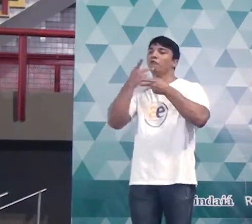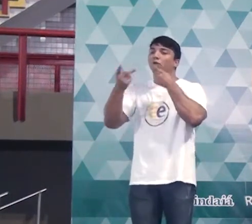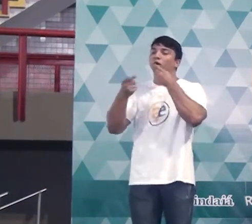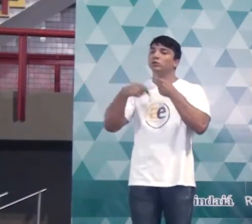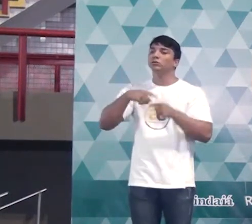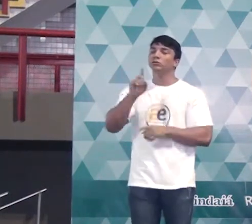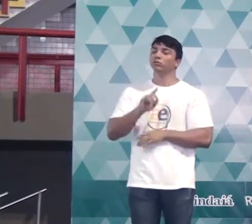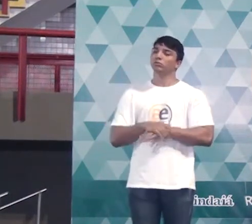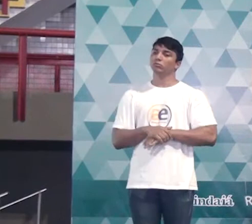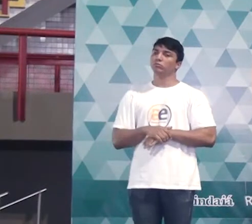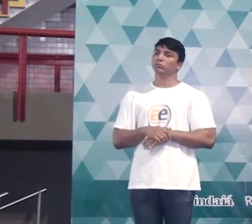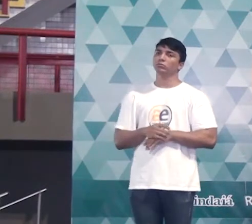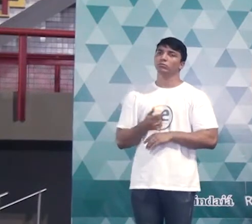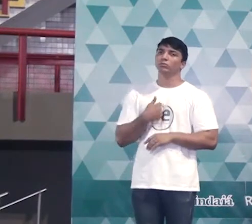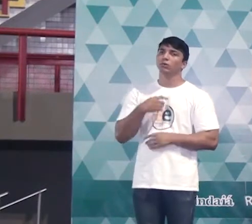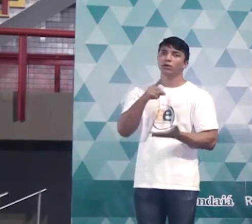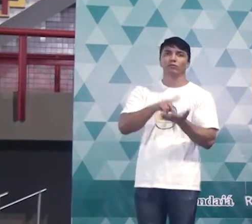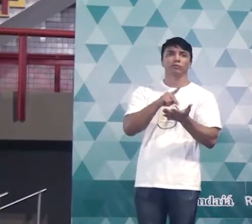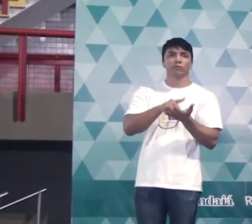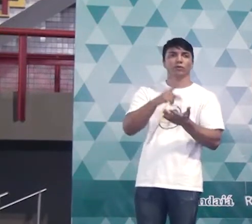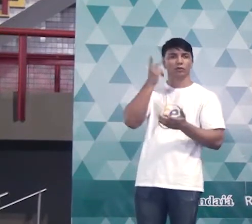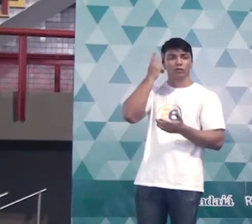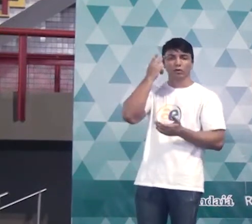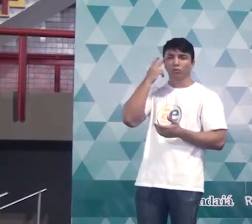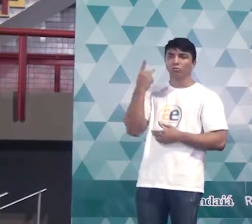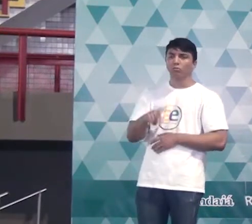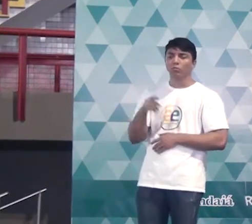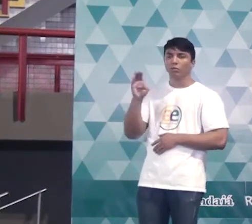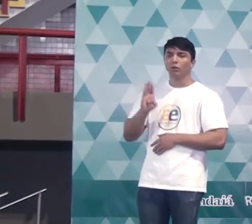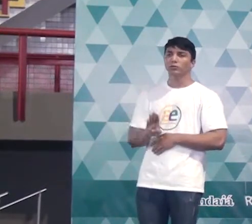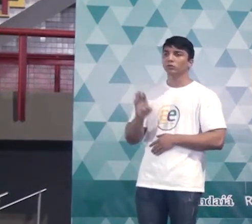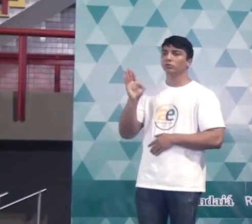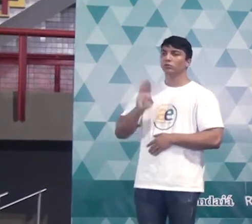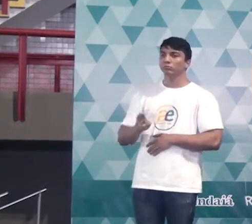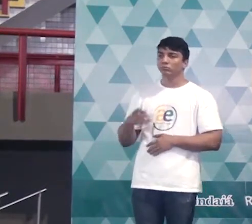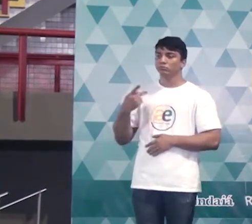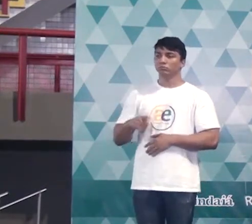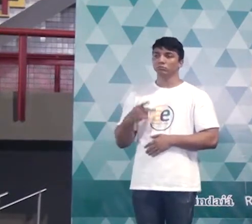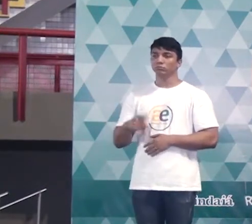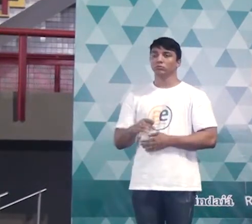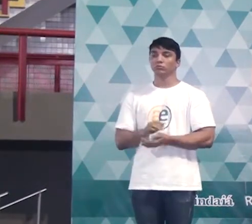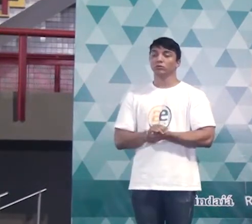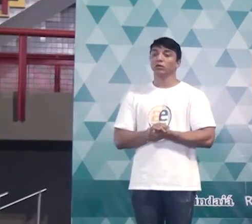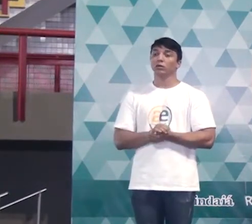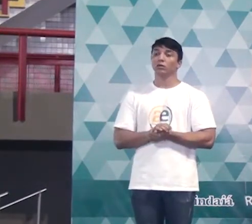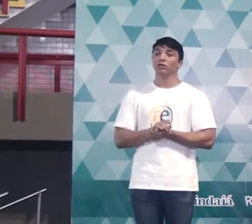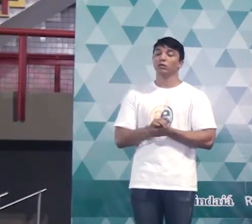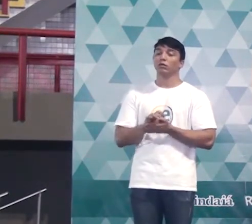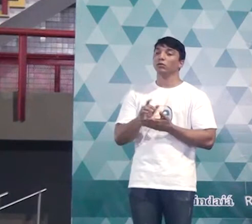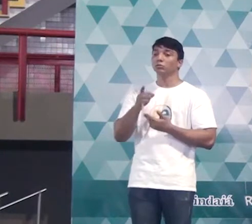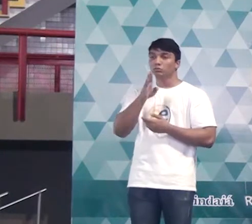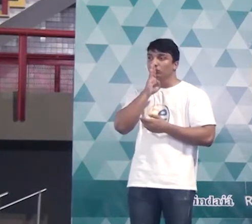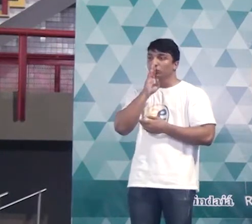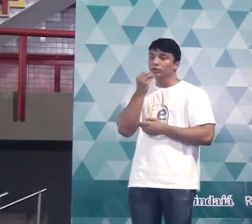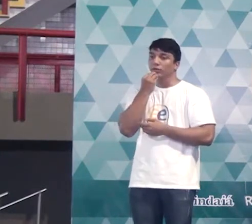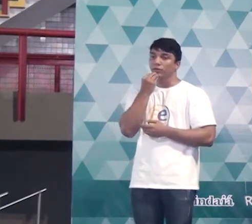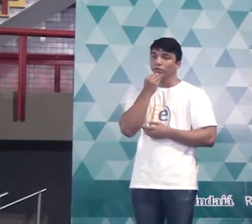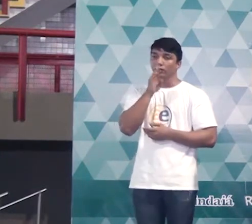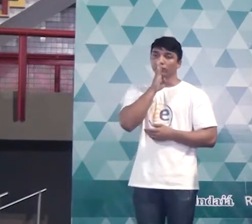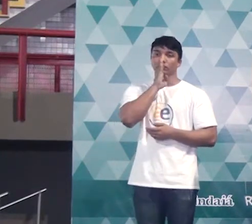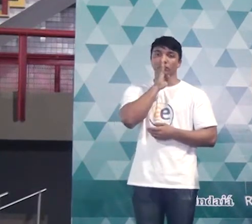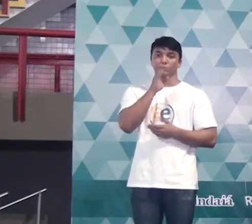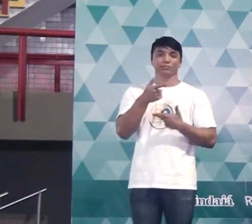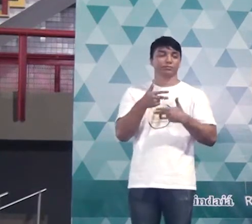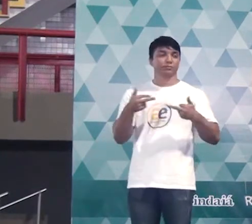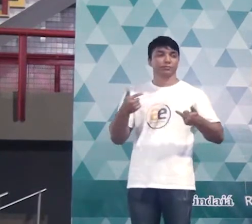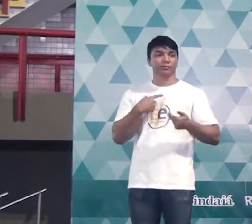forma. É verdade, isso é uma coisa muito brasileira. Aí continuei falando, até que ele podia ficar calado, porque uma das grandes